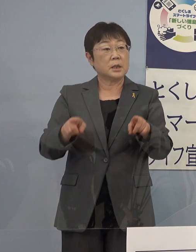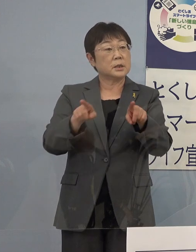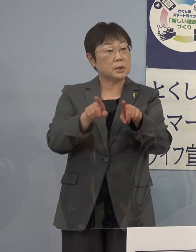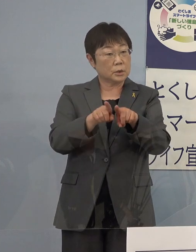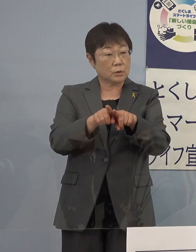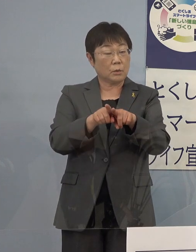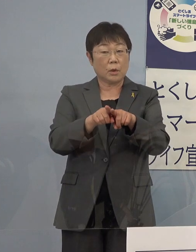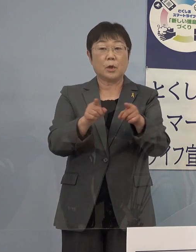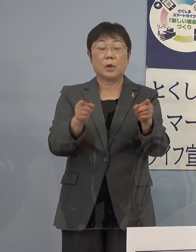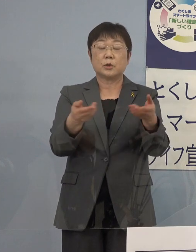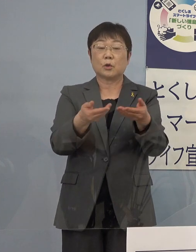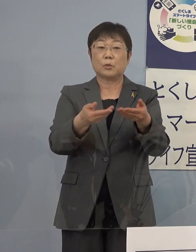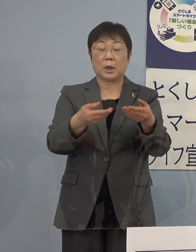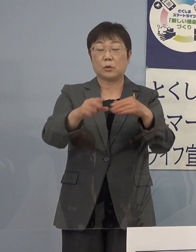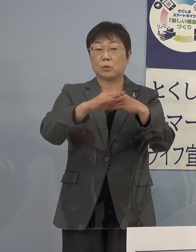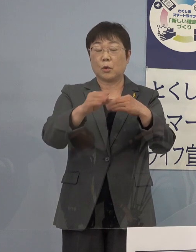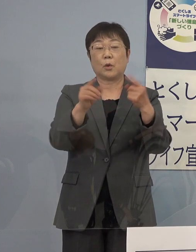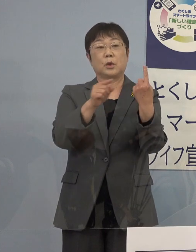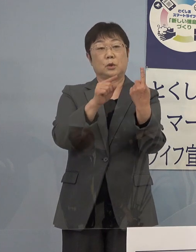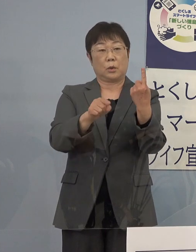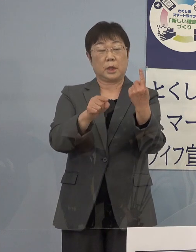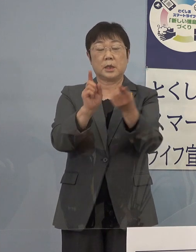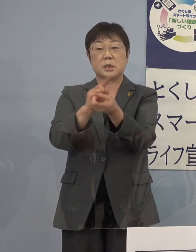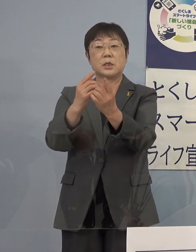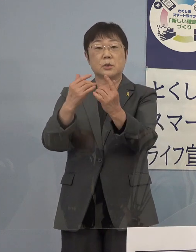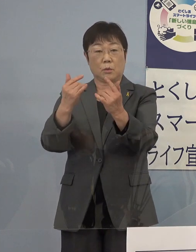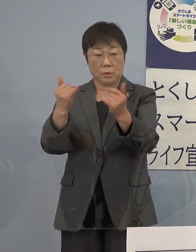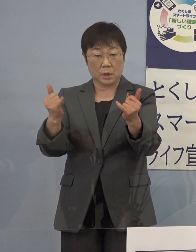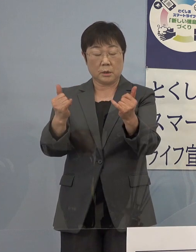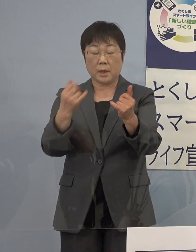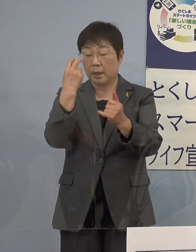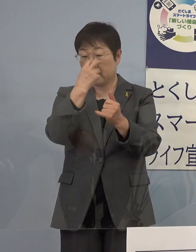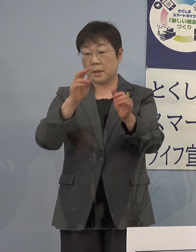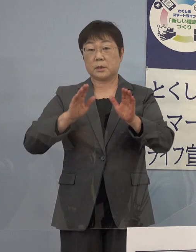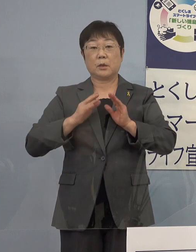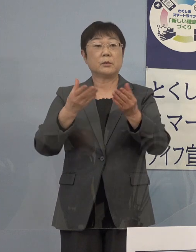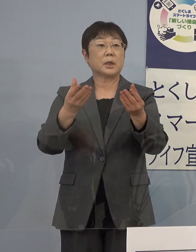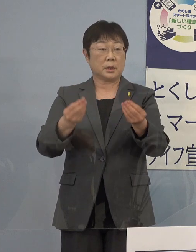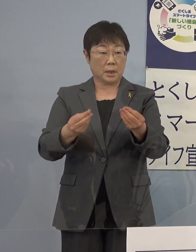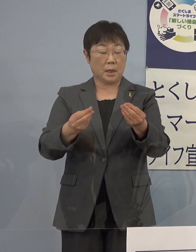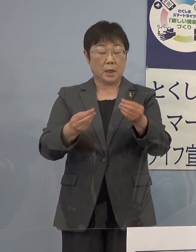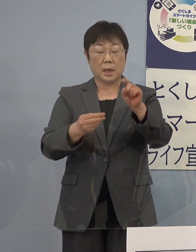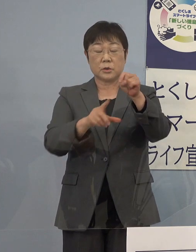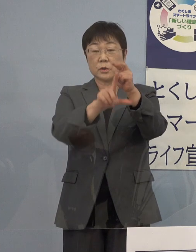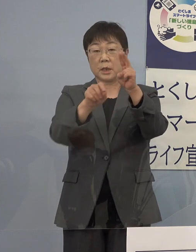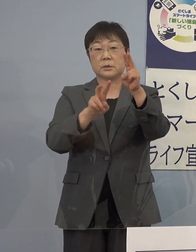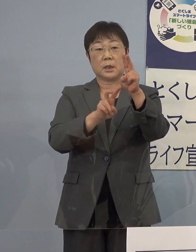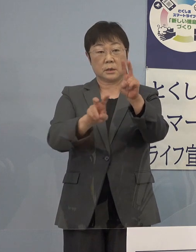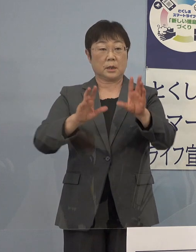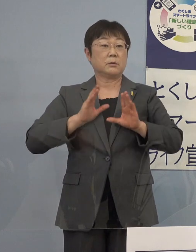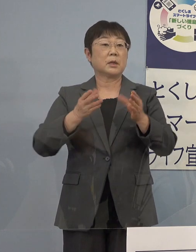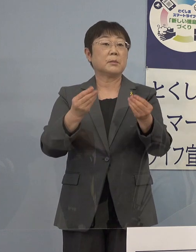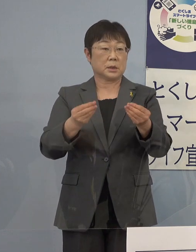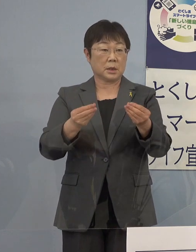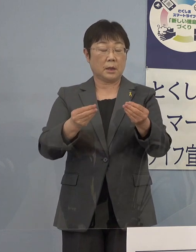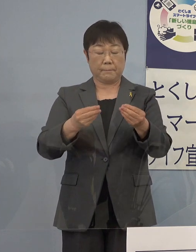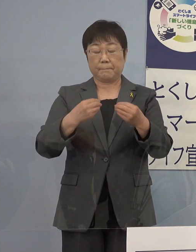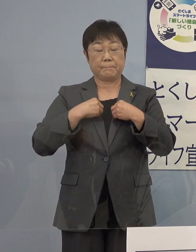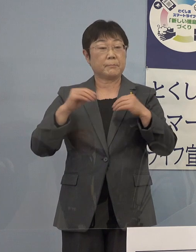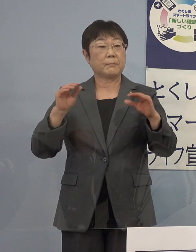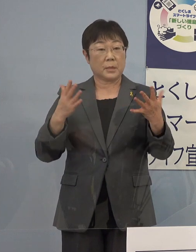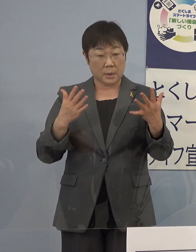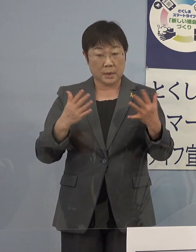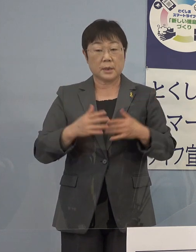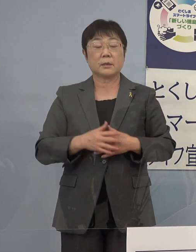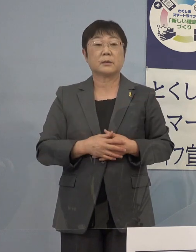ていた職場の同僚1名、接触者として検査をすでに20日の日しておりますが、この方は陰性だ